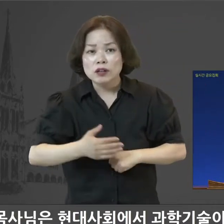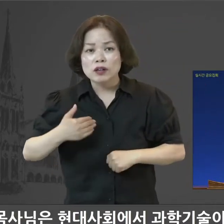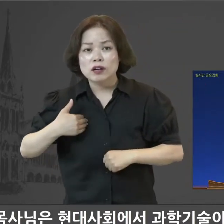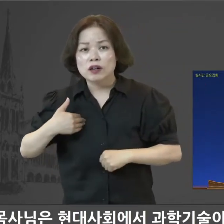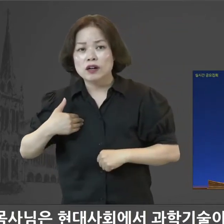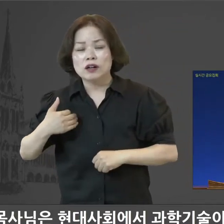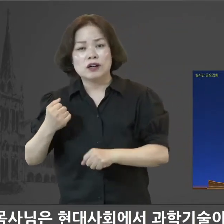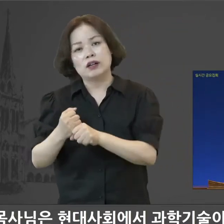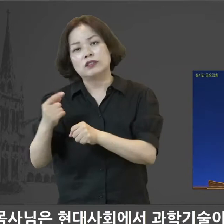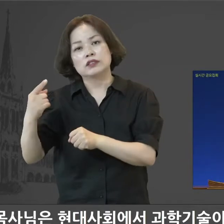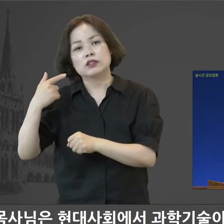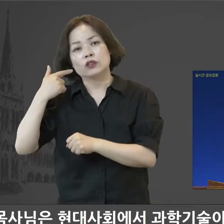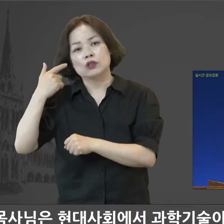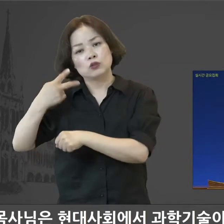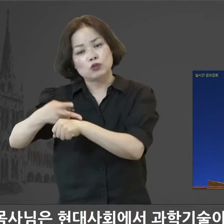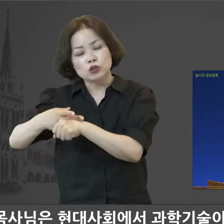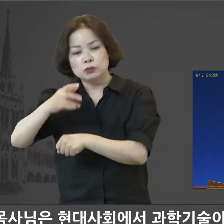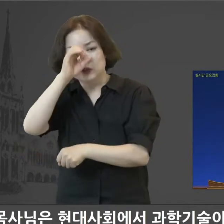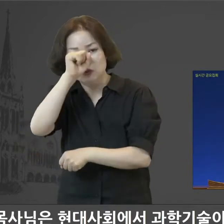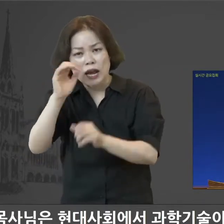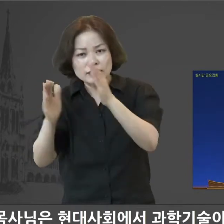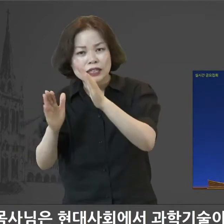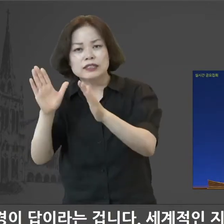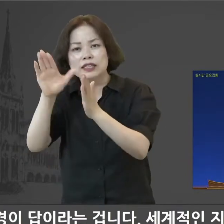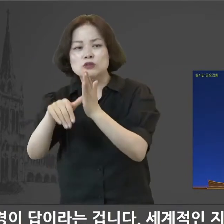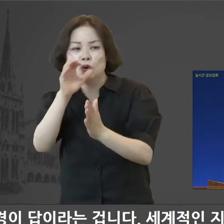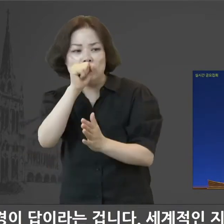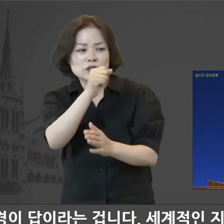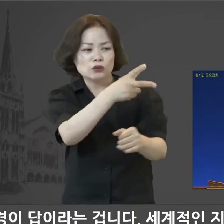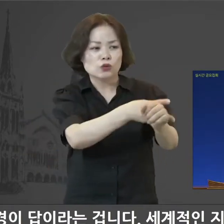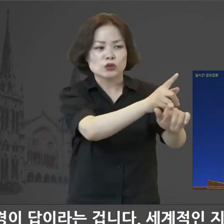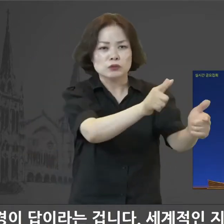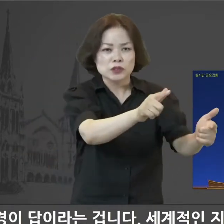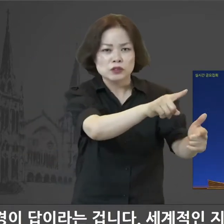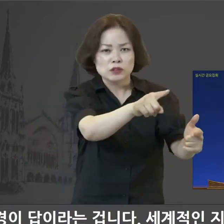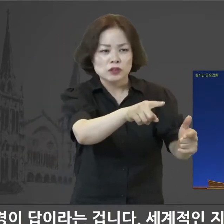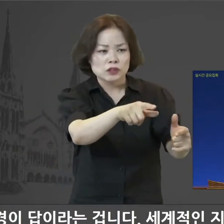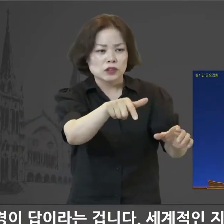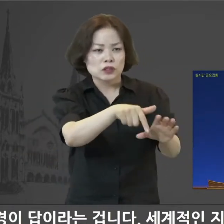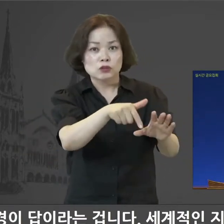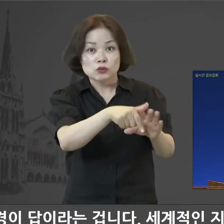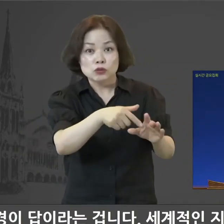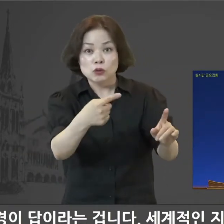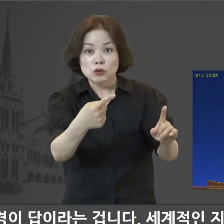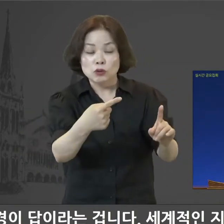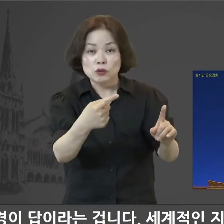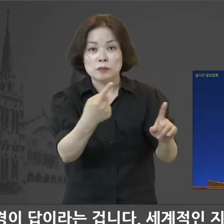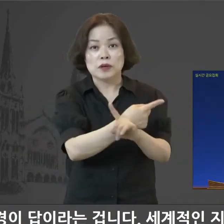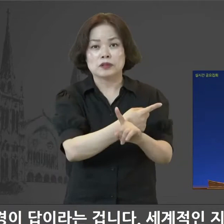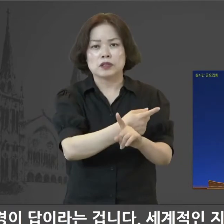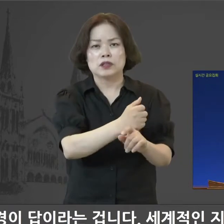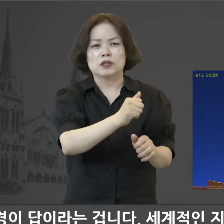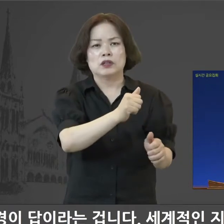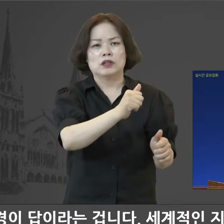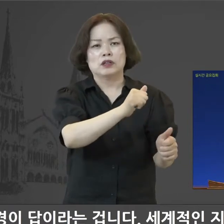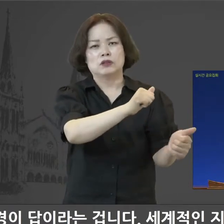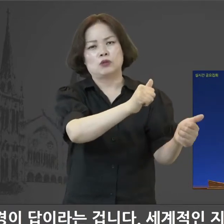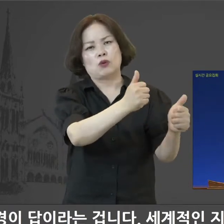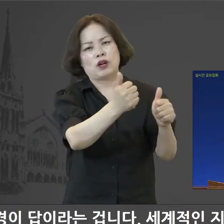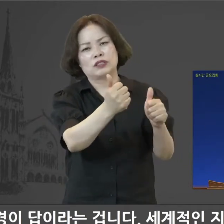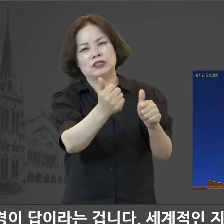좋아했던 하버마스 교수 같은 분도 지금 기독교에 대해서 굉장히 우호적으로 바뀌었어요. 왜냐하면 돌아가실 때가 다가오고